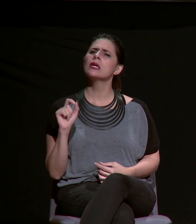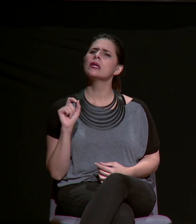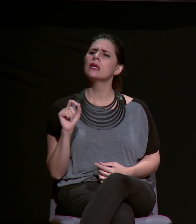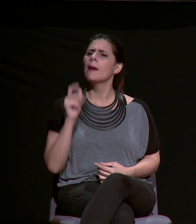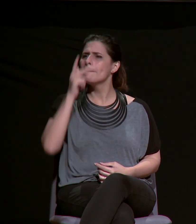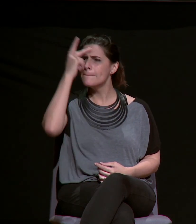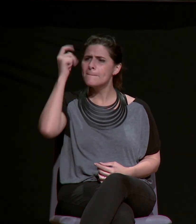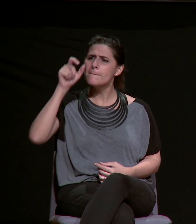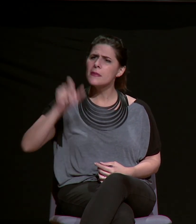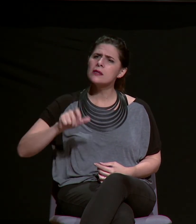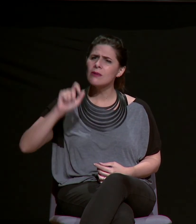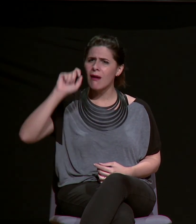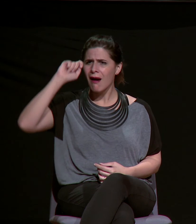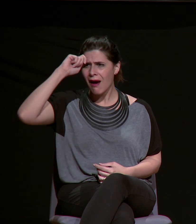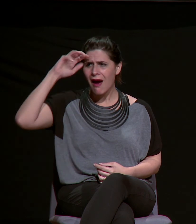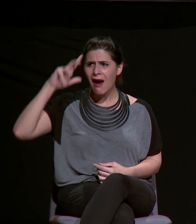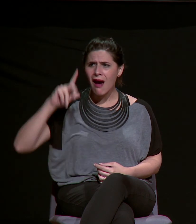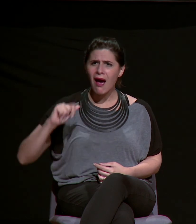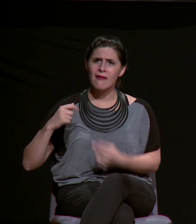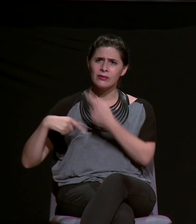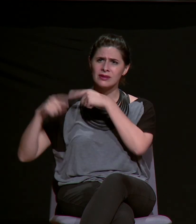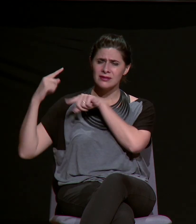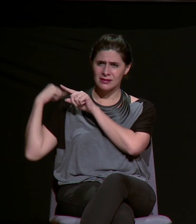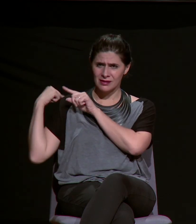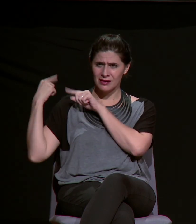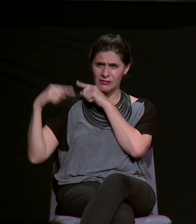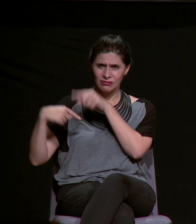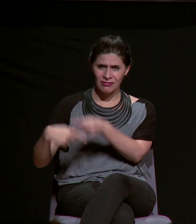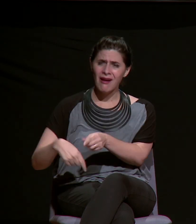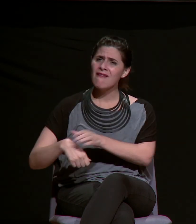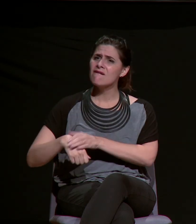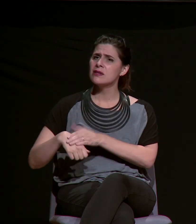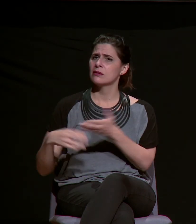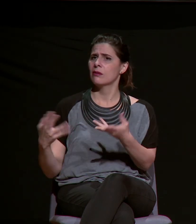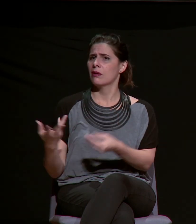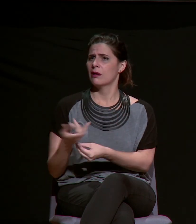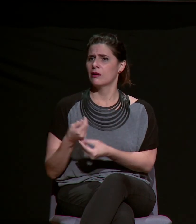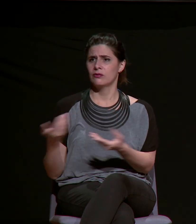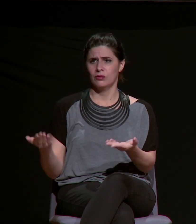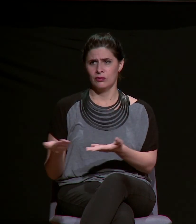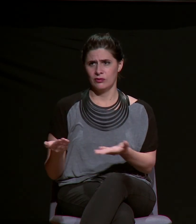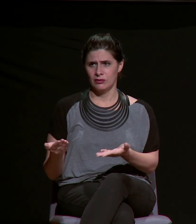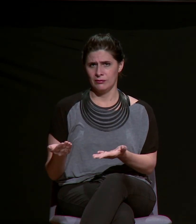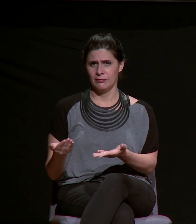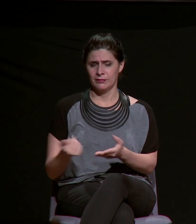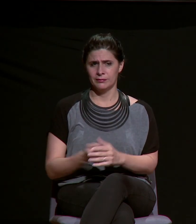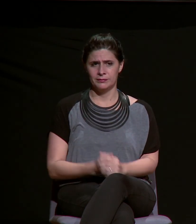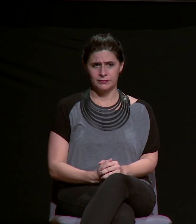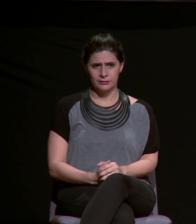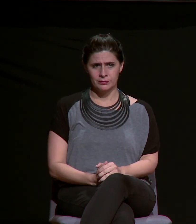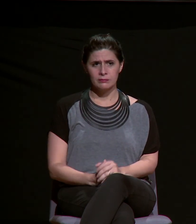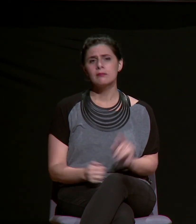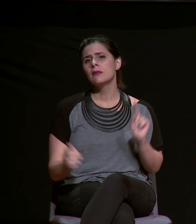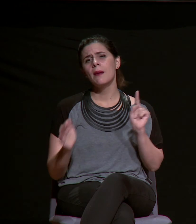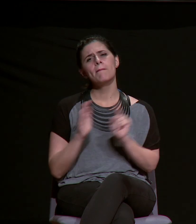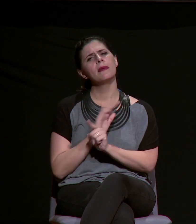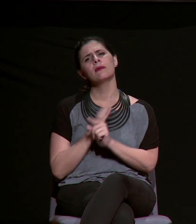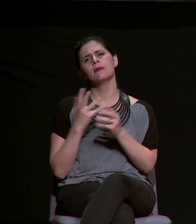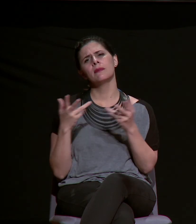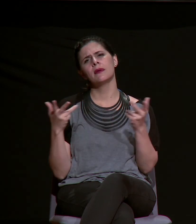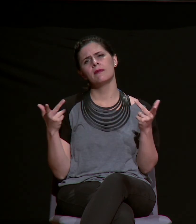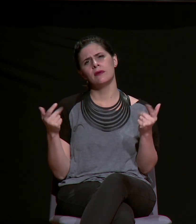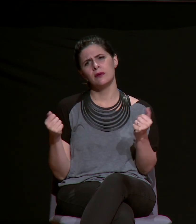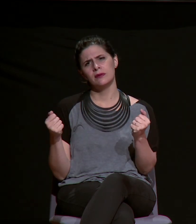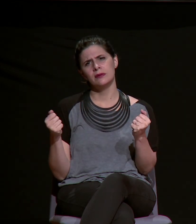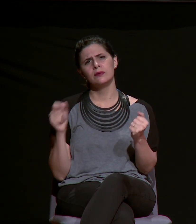afrodescendentes fazendo arte. E, mais ainda, o que é a pergunta mais maravilhosa de todas, quando a gente pensa a arte, que,